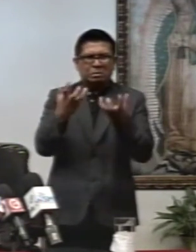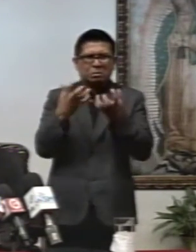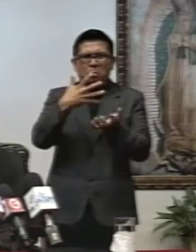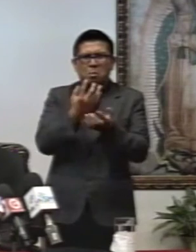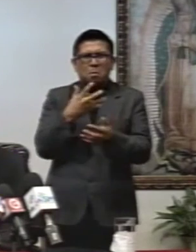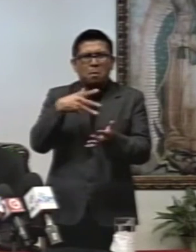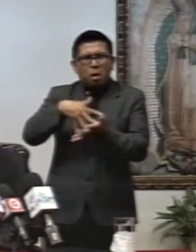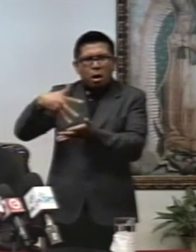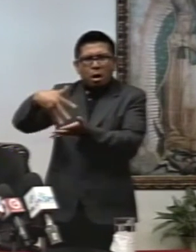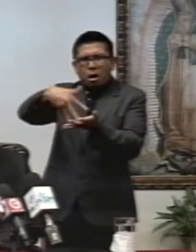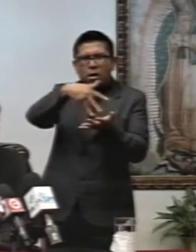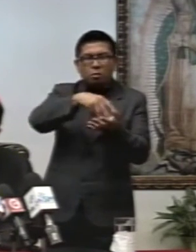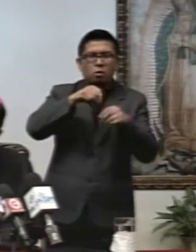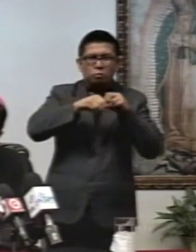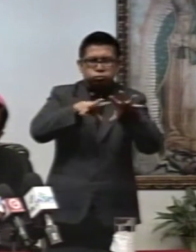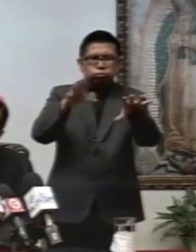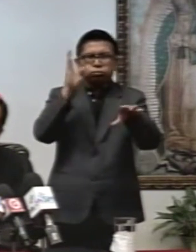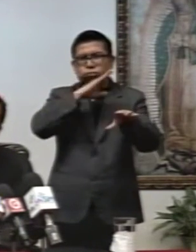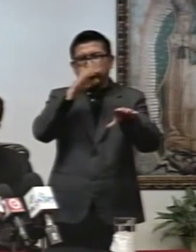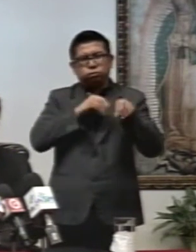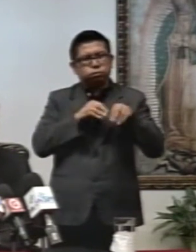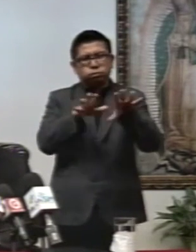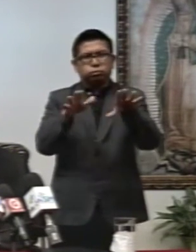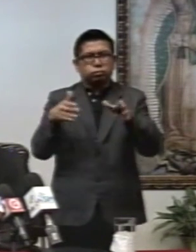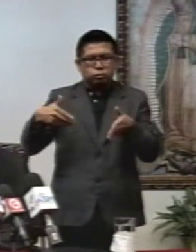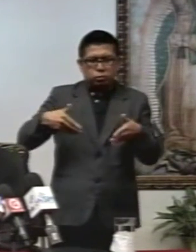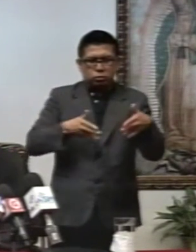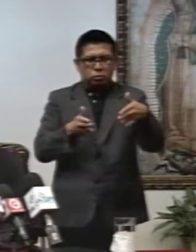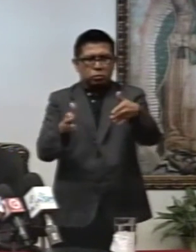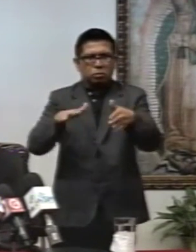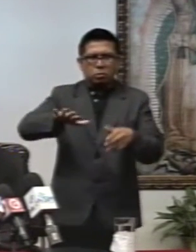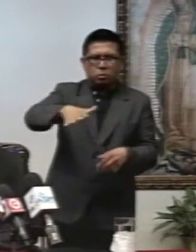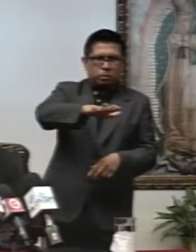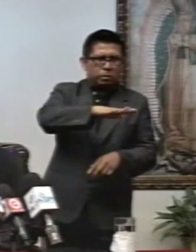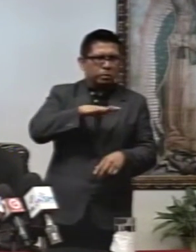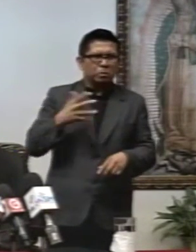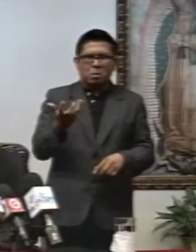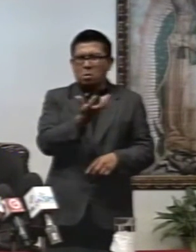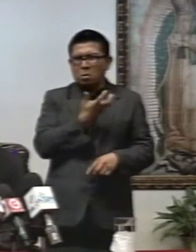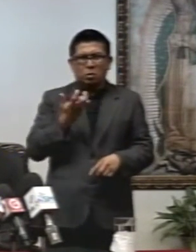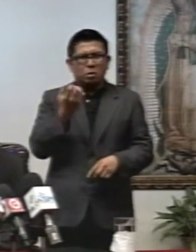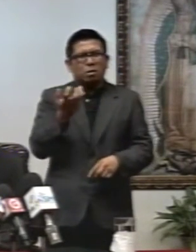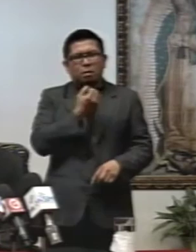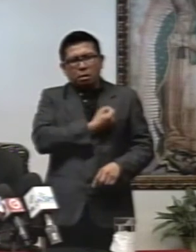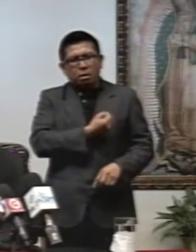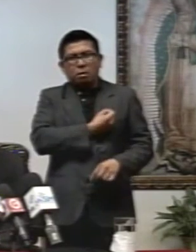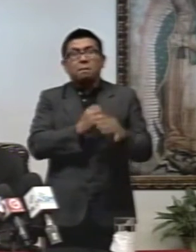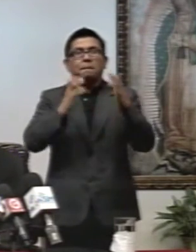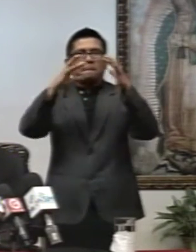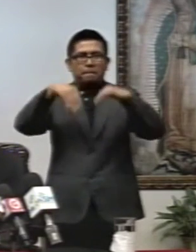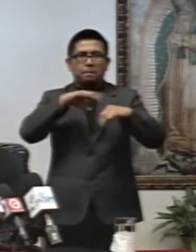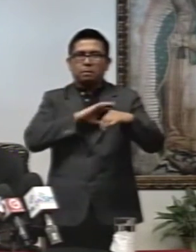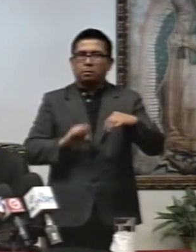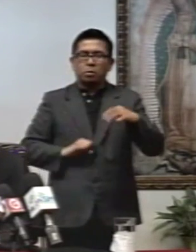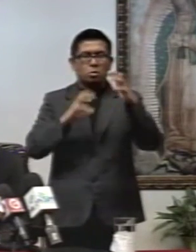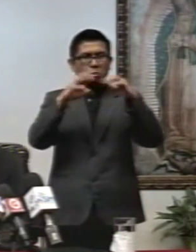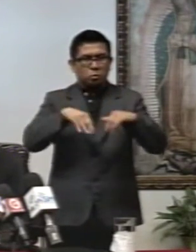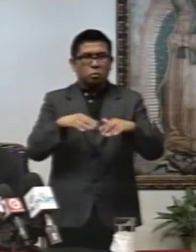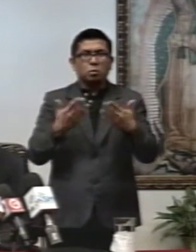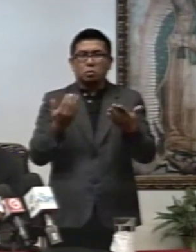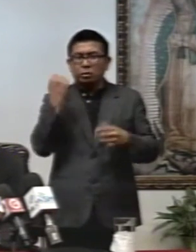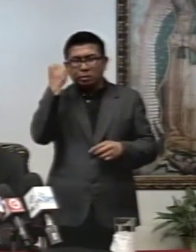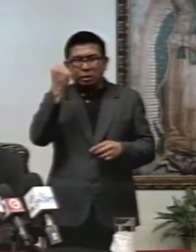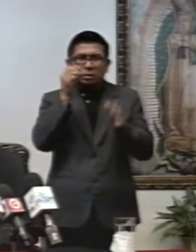poblado. Van a contaminar todos los mantos acuíferos, vamos a sufrir, colapsaría este país